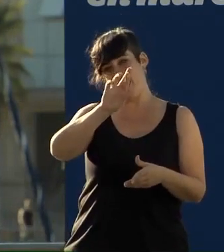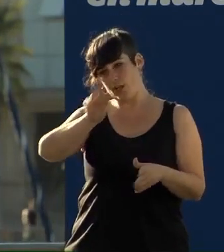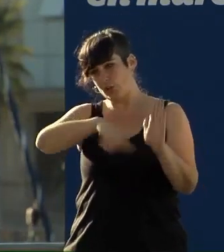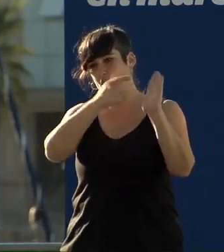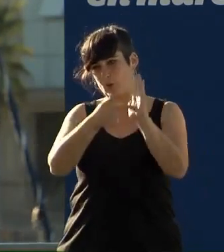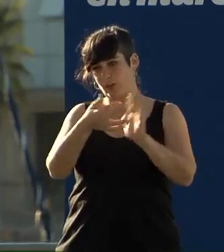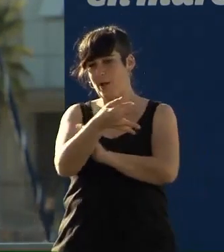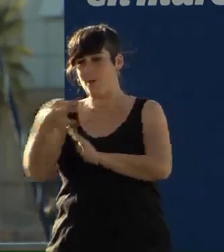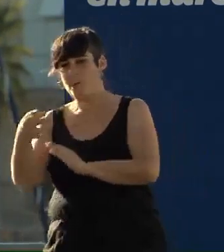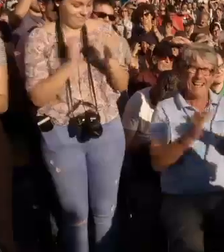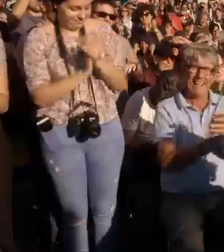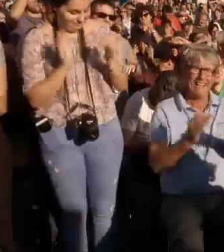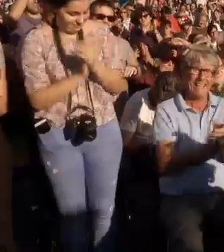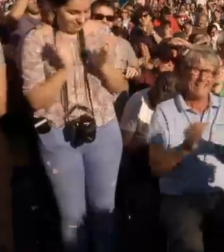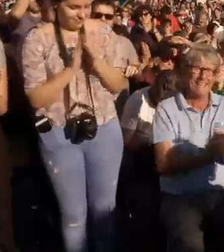e os Resentidos?